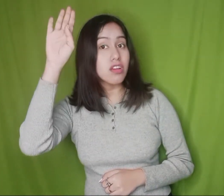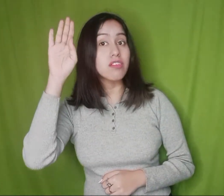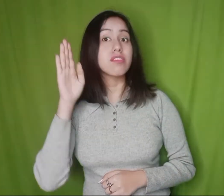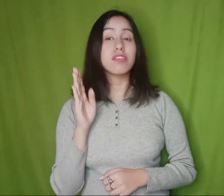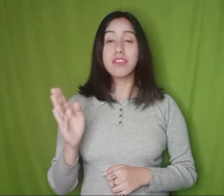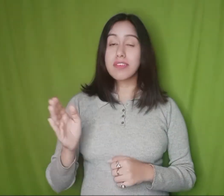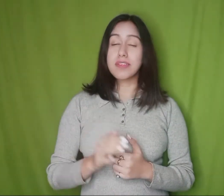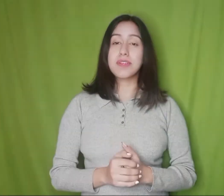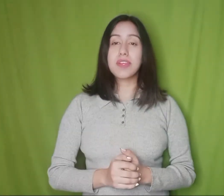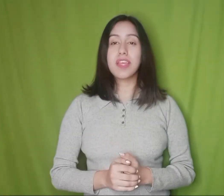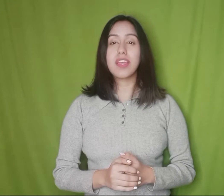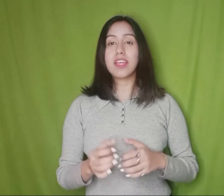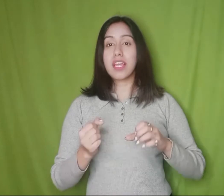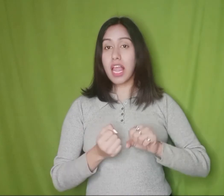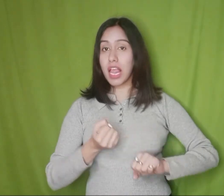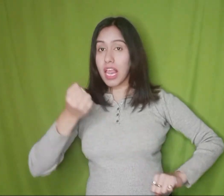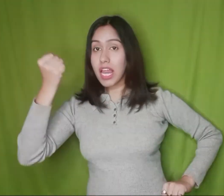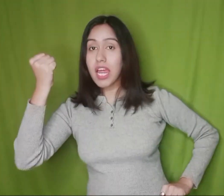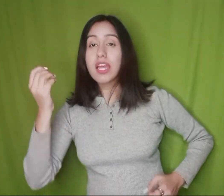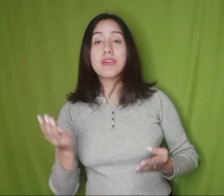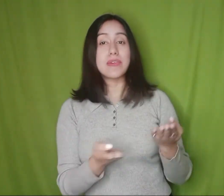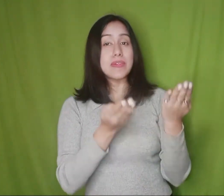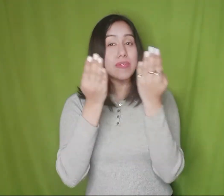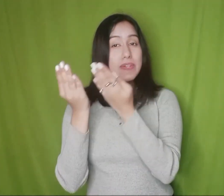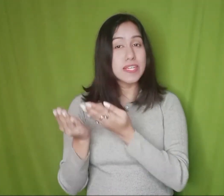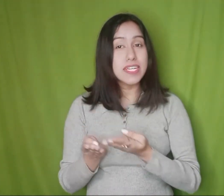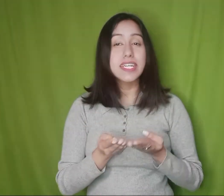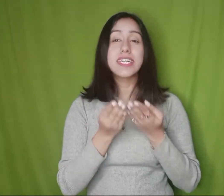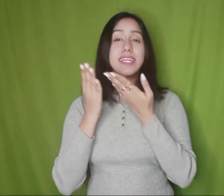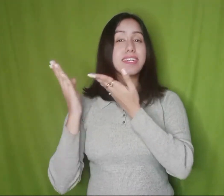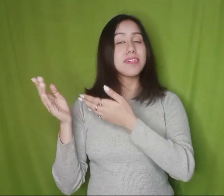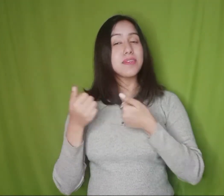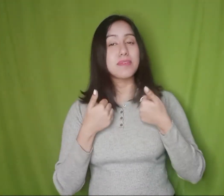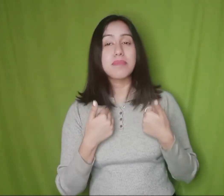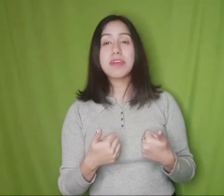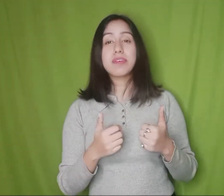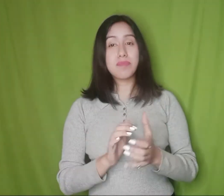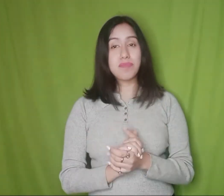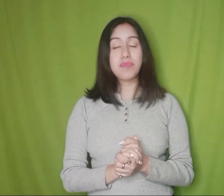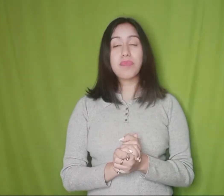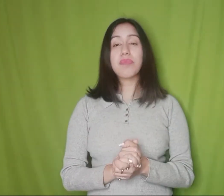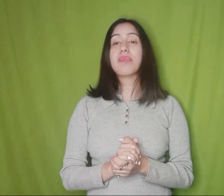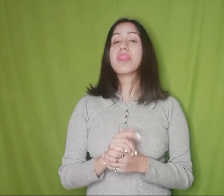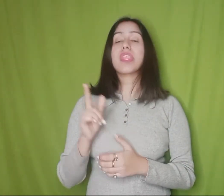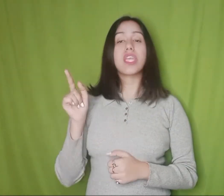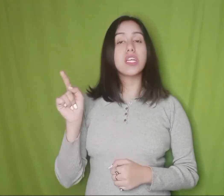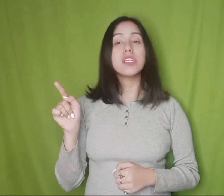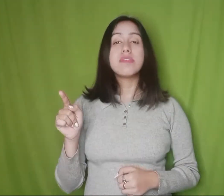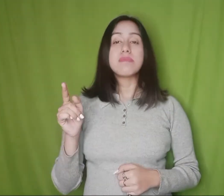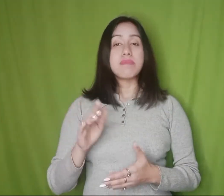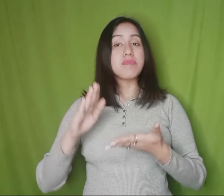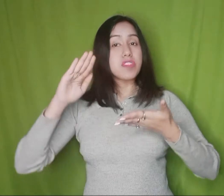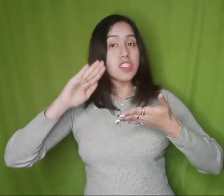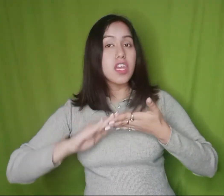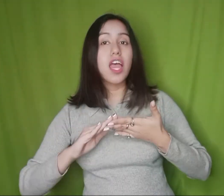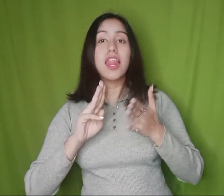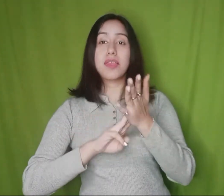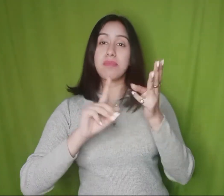की। मेवाड़ के राजा, माँ दुर्गा के घोर उपासक और सिसोदिया खानदान की नाक राणा सांगा